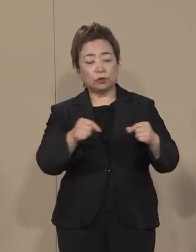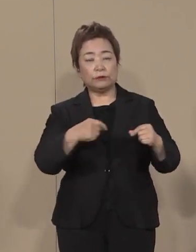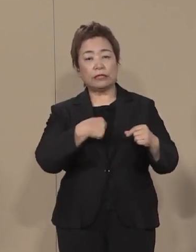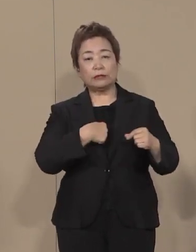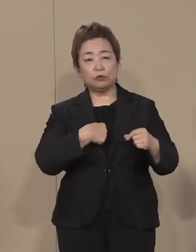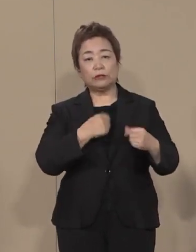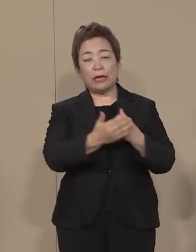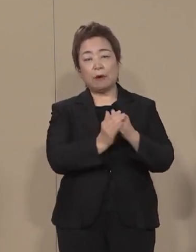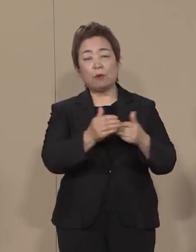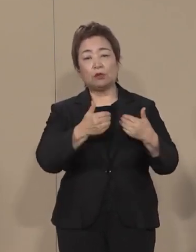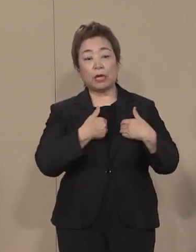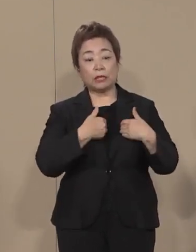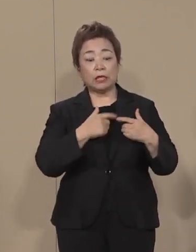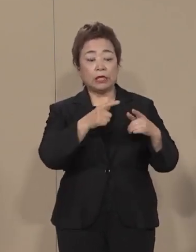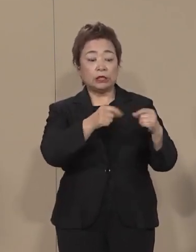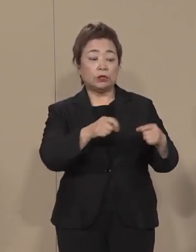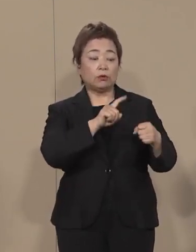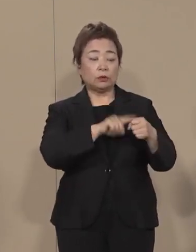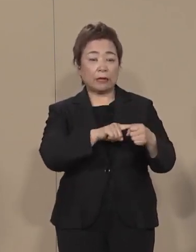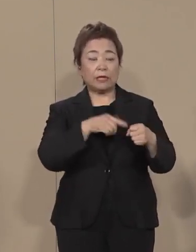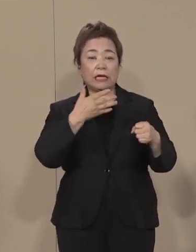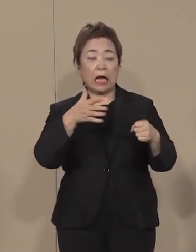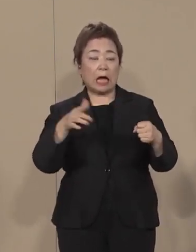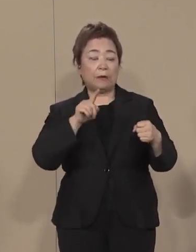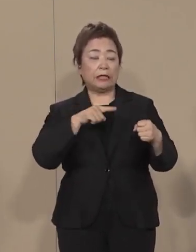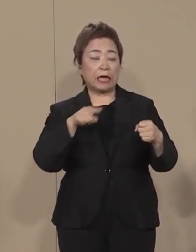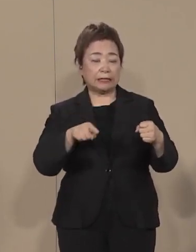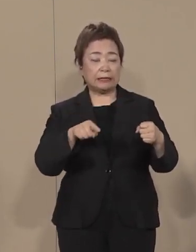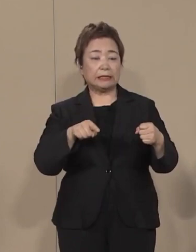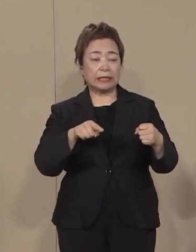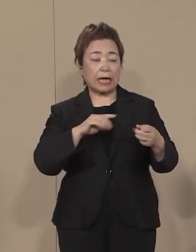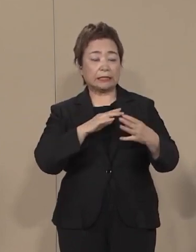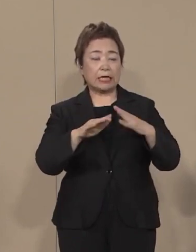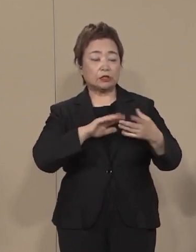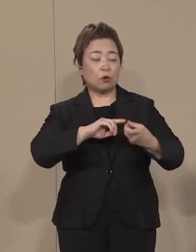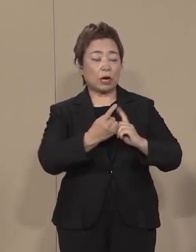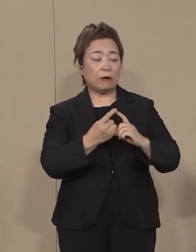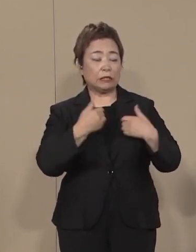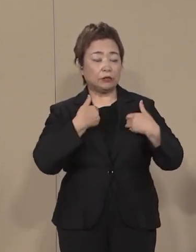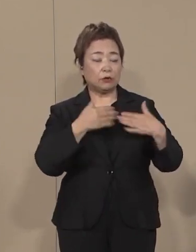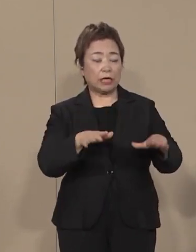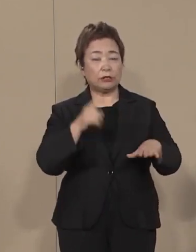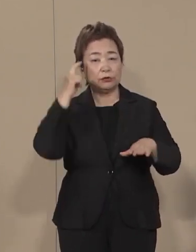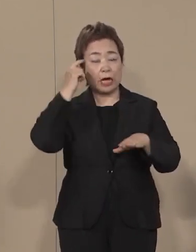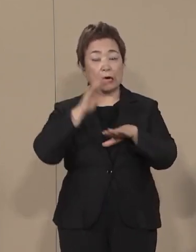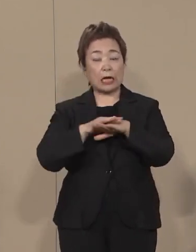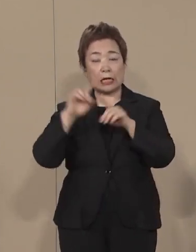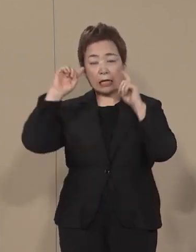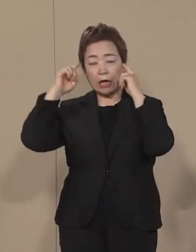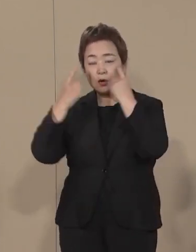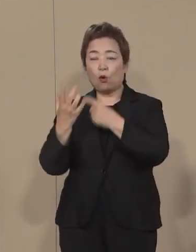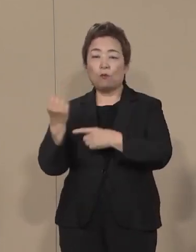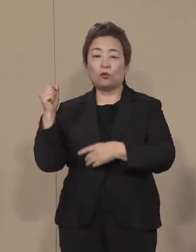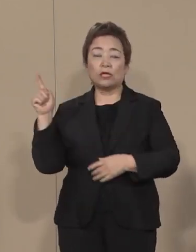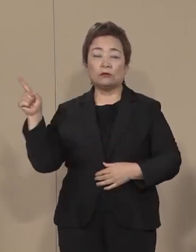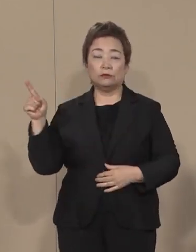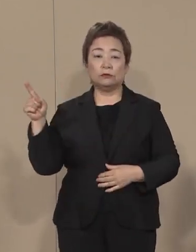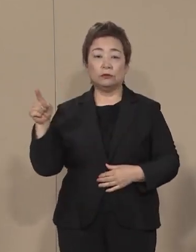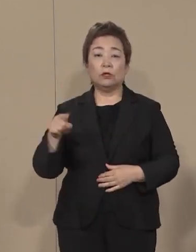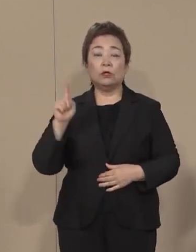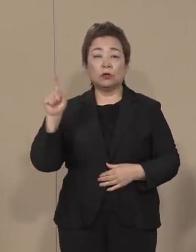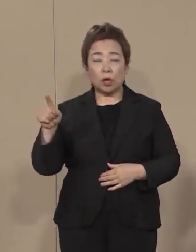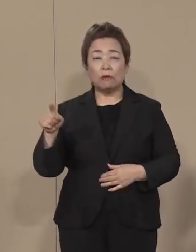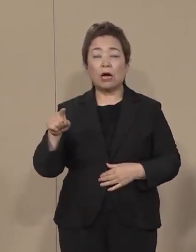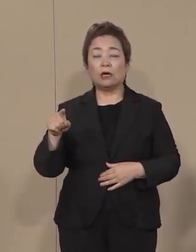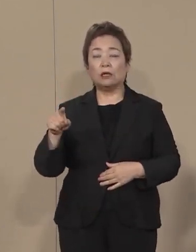べきであり日本のためにアメリカ人が血を流す必要はないというのがいまやアメリカのよろんですこれは